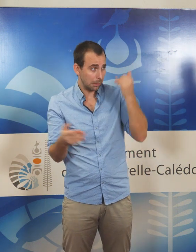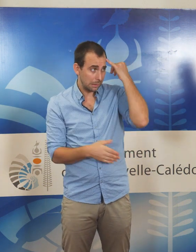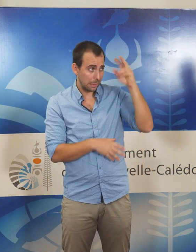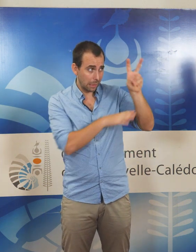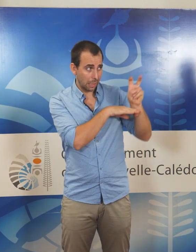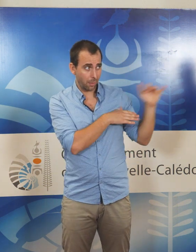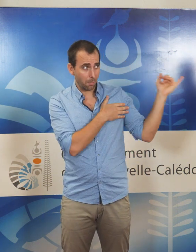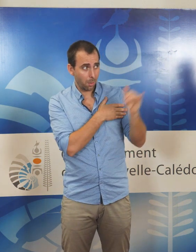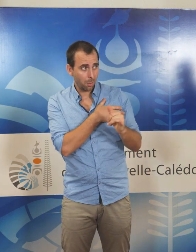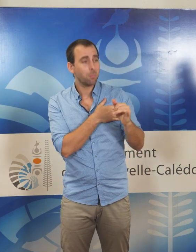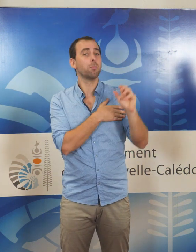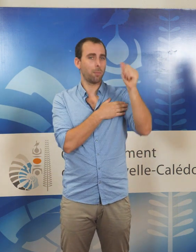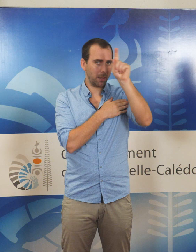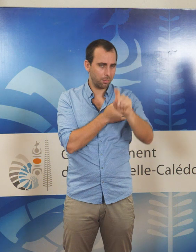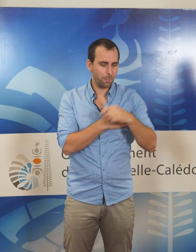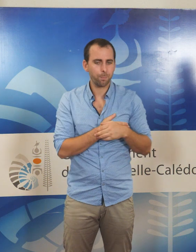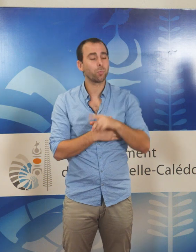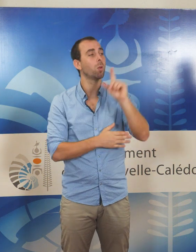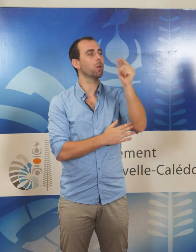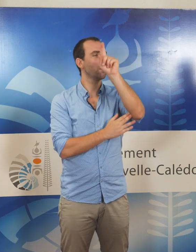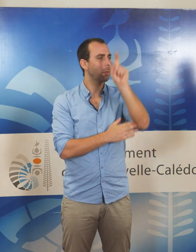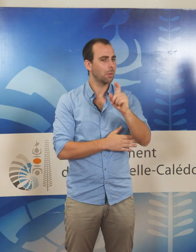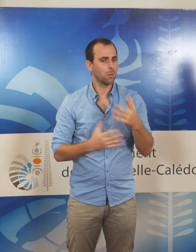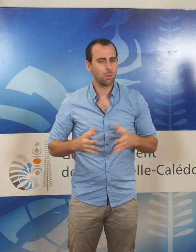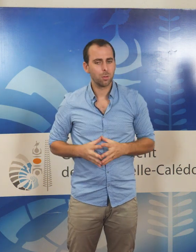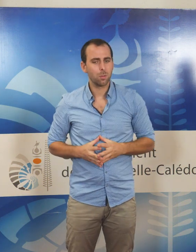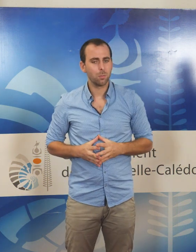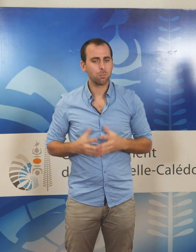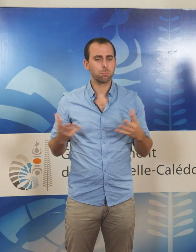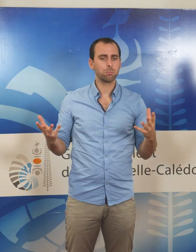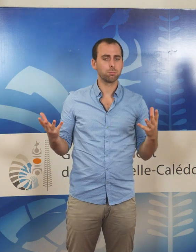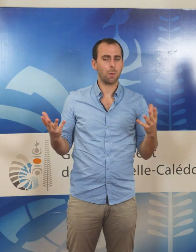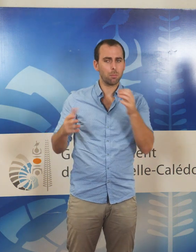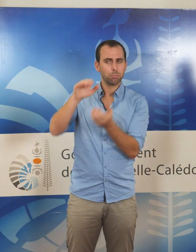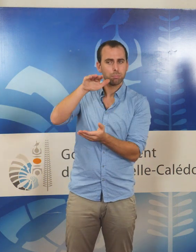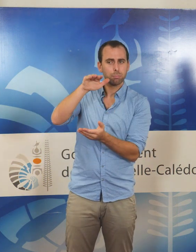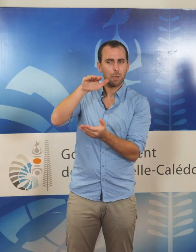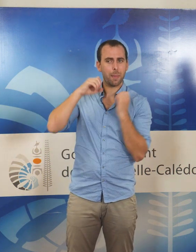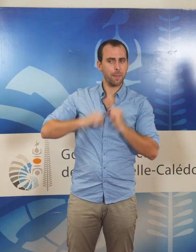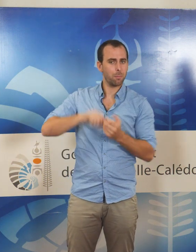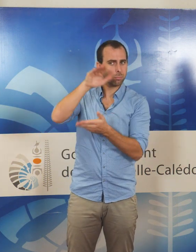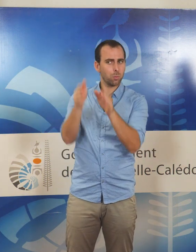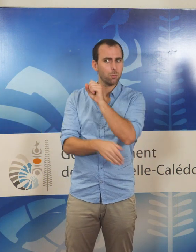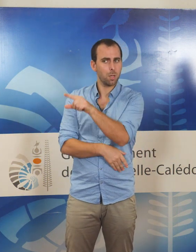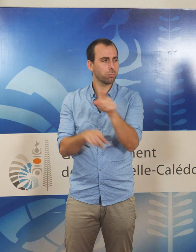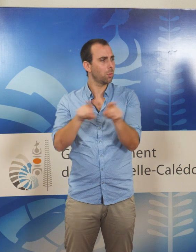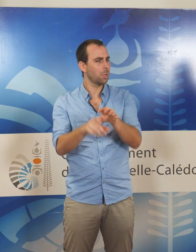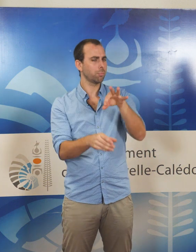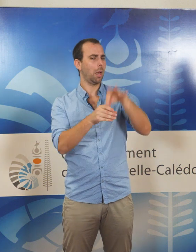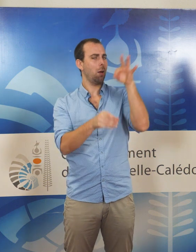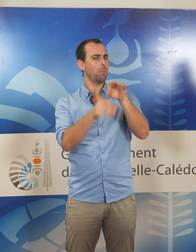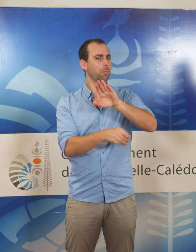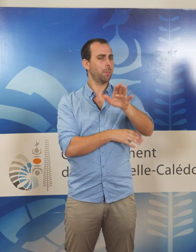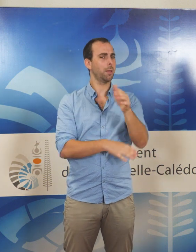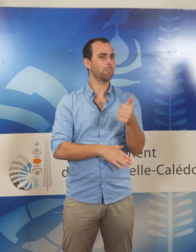d'une première part? Et d'autre part, donc le Sénat coutumier et les élus indépendantistes s'opposent